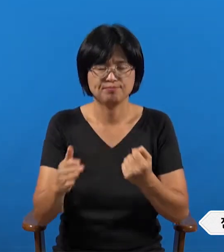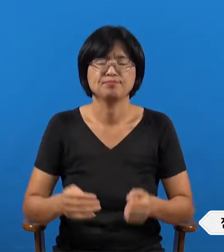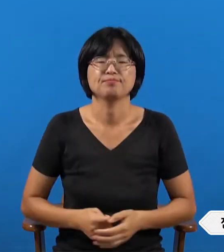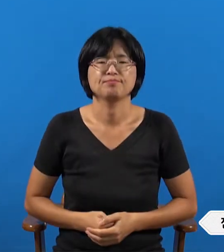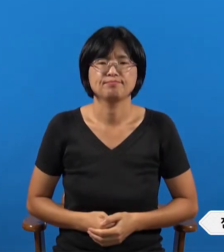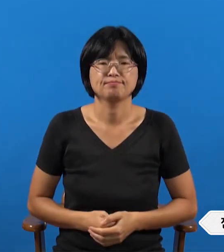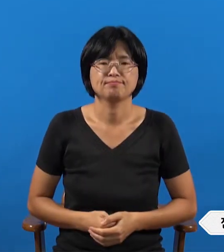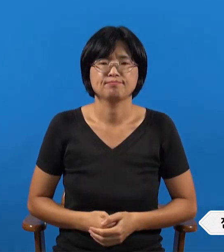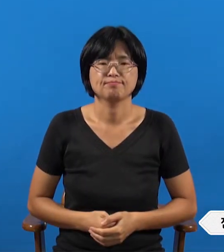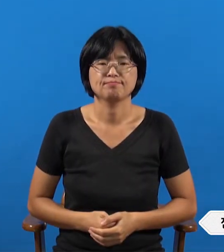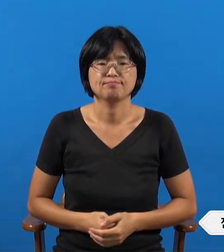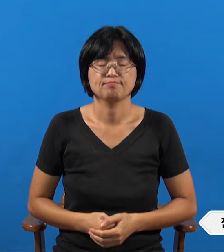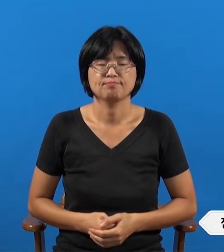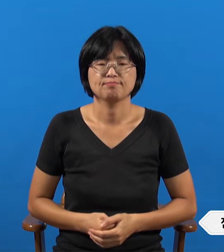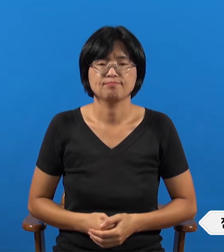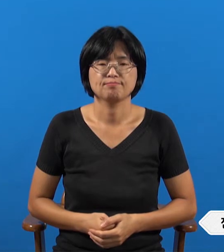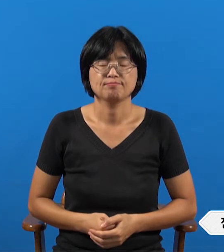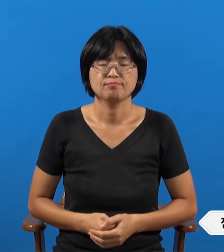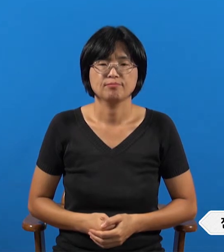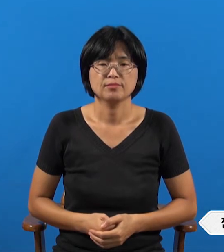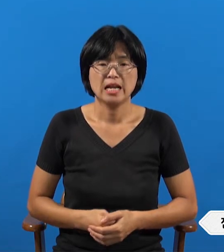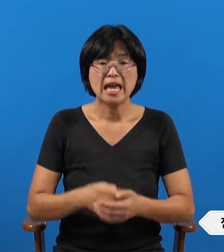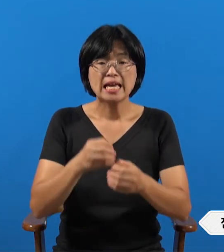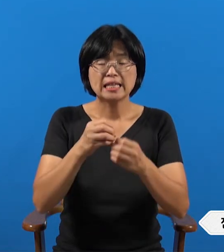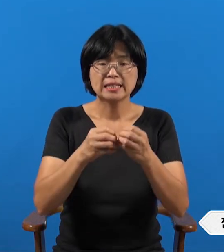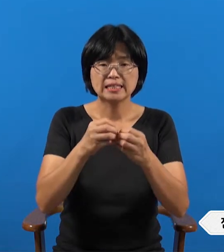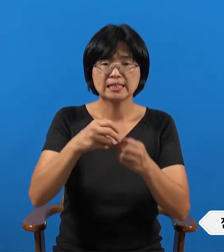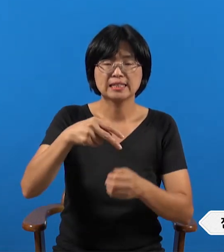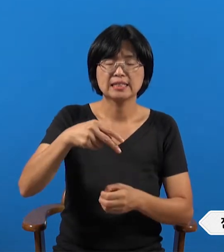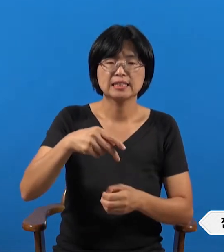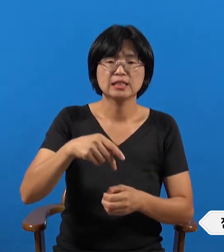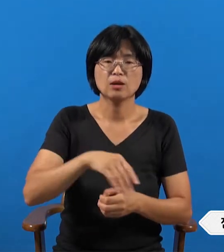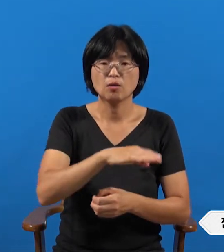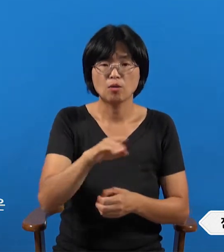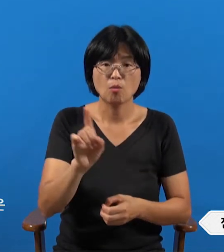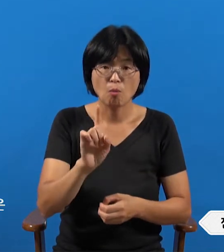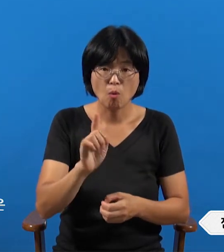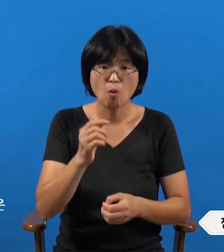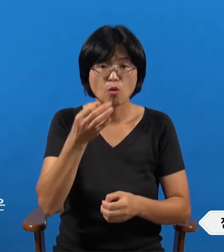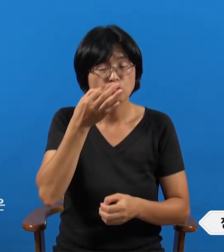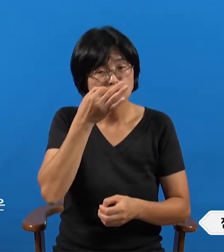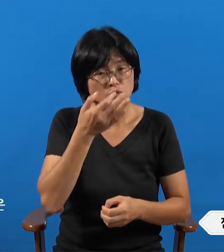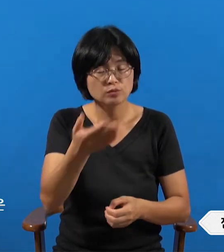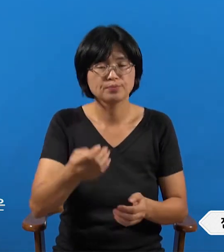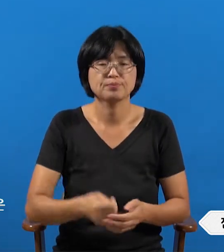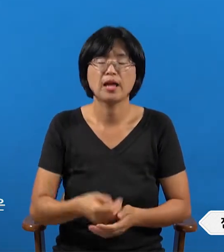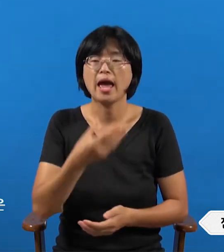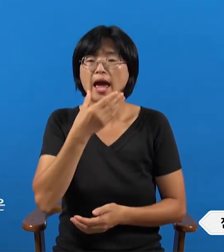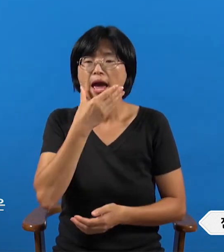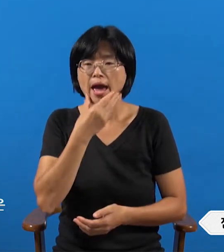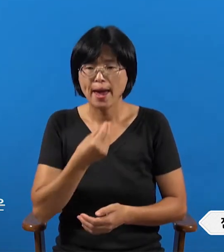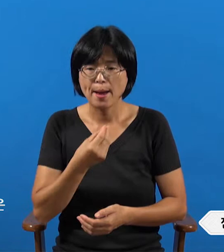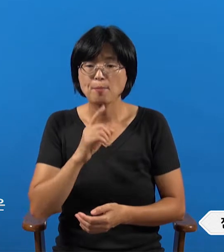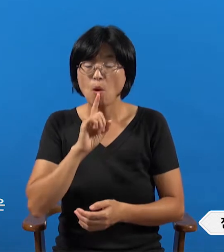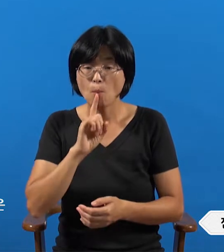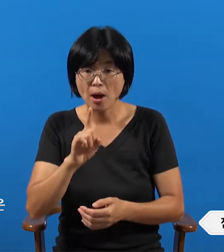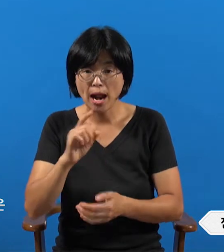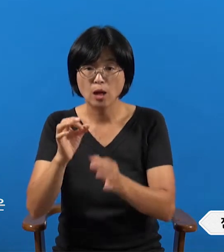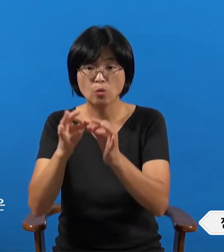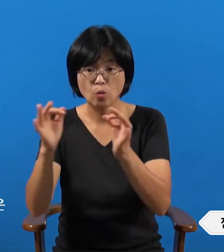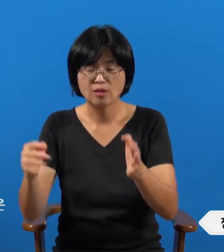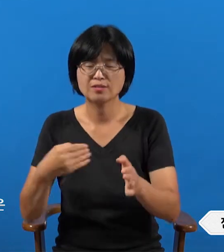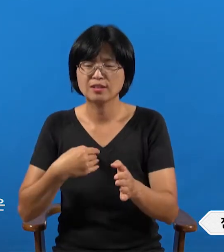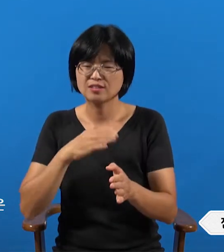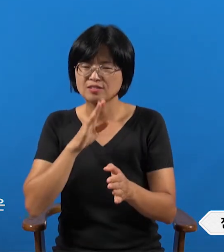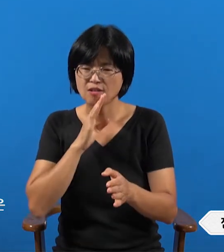시 중에 나를 키우는 말이라는 시가 있습니다. 이렇게 시작합니다. 행복하다고 말하는 동안은